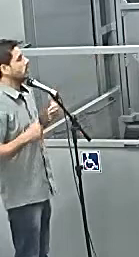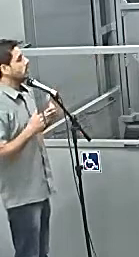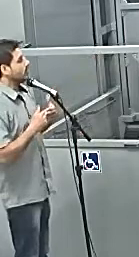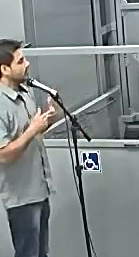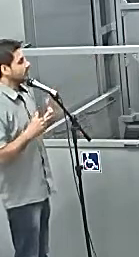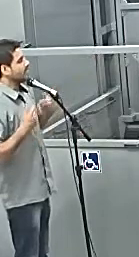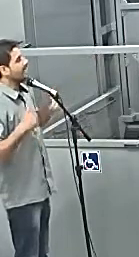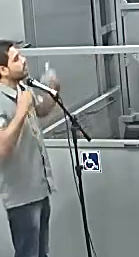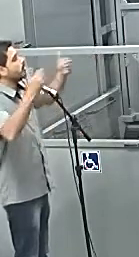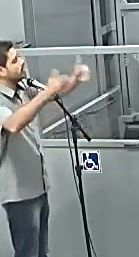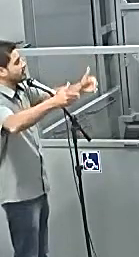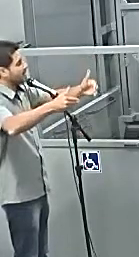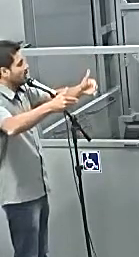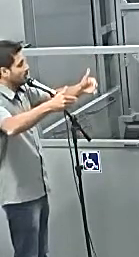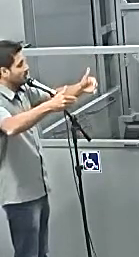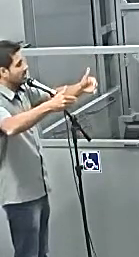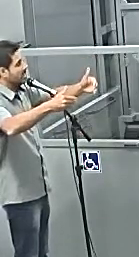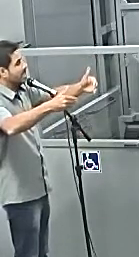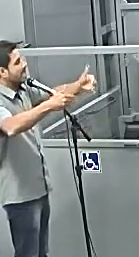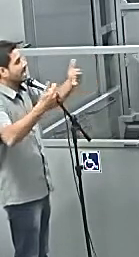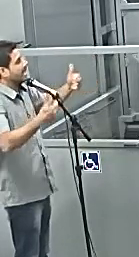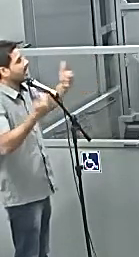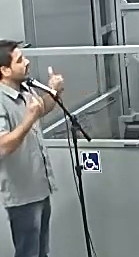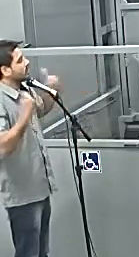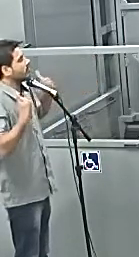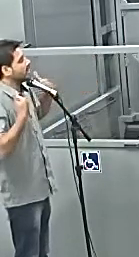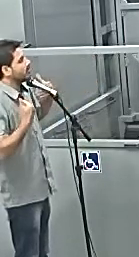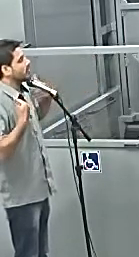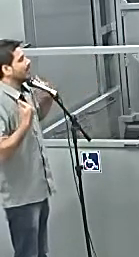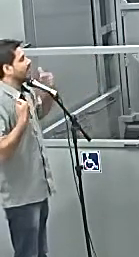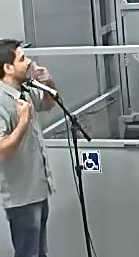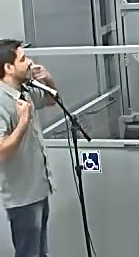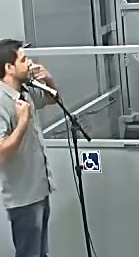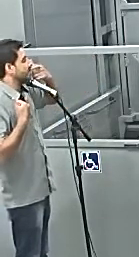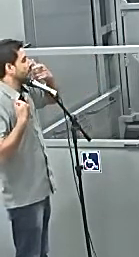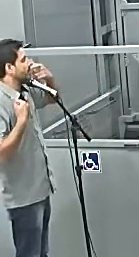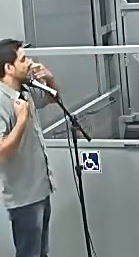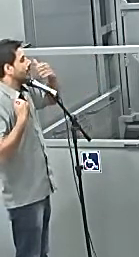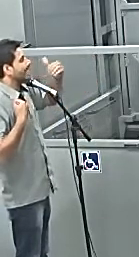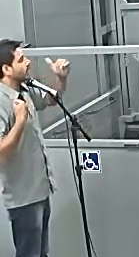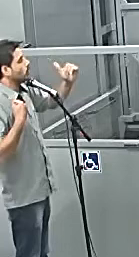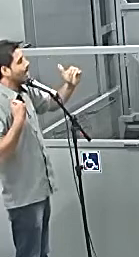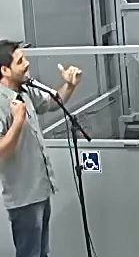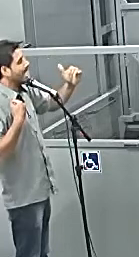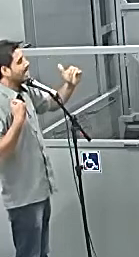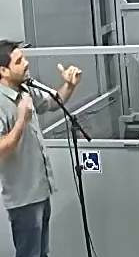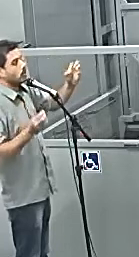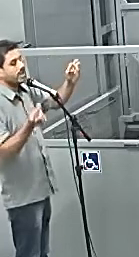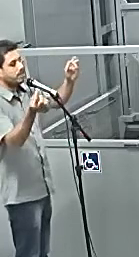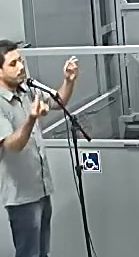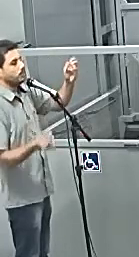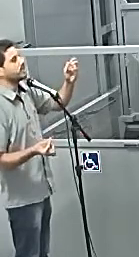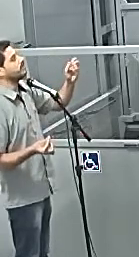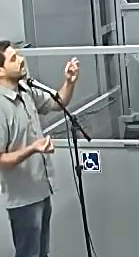nós estamos à disposição é claro que nós não temos a qualificação para atuar com esse público específico